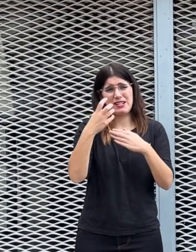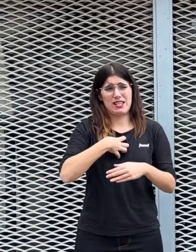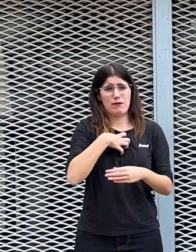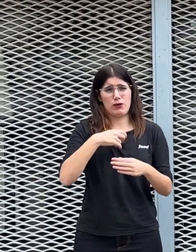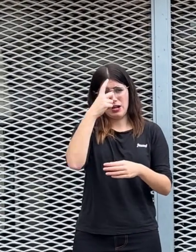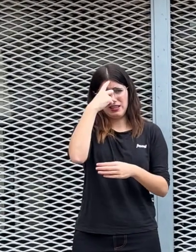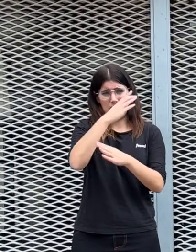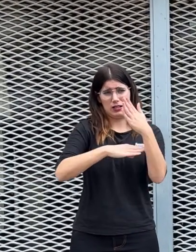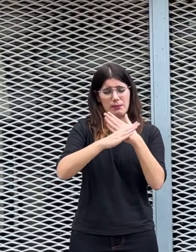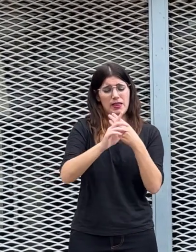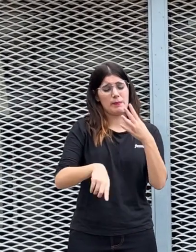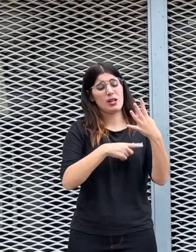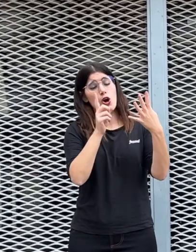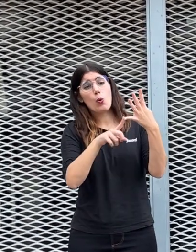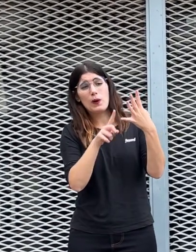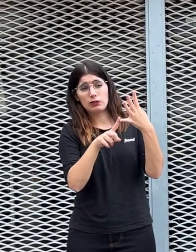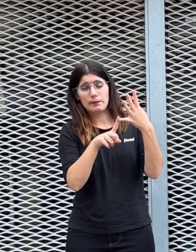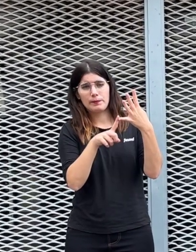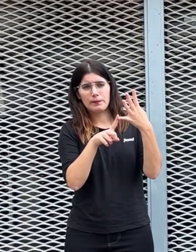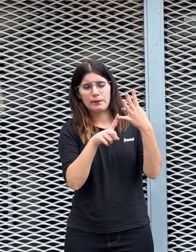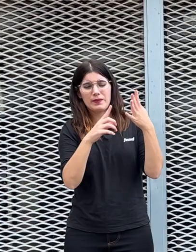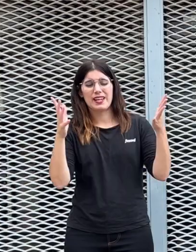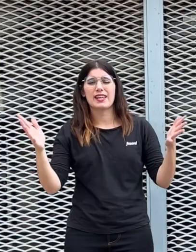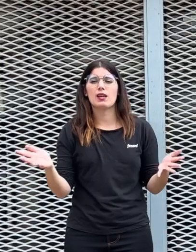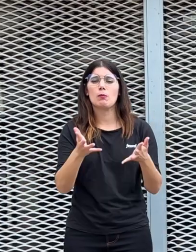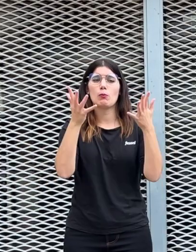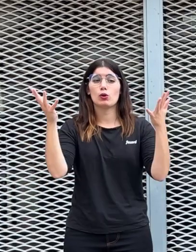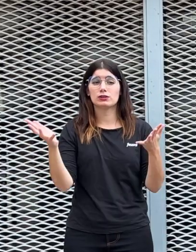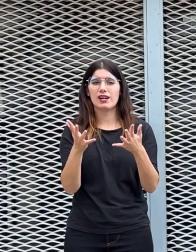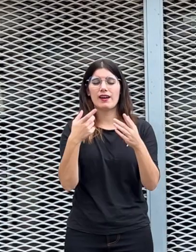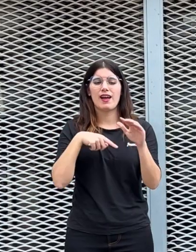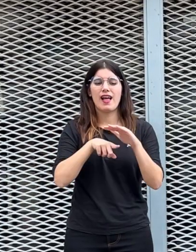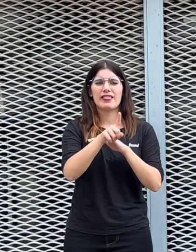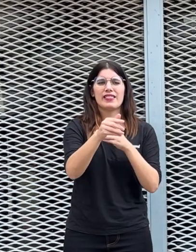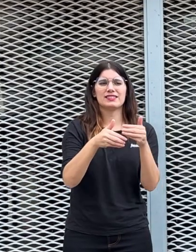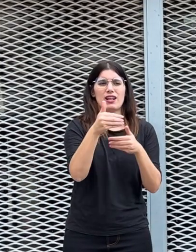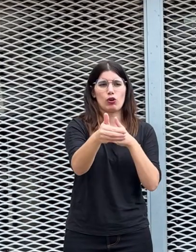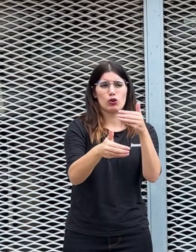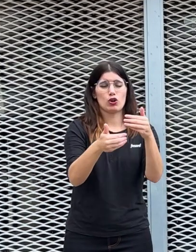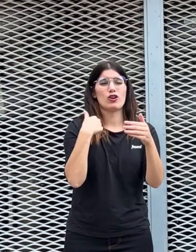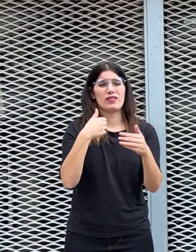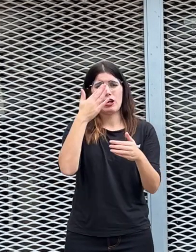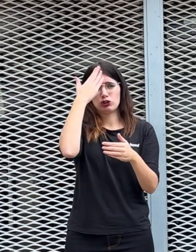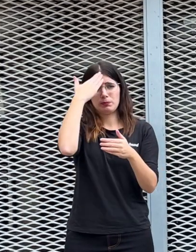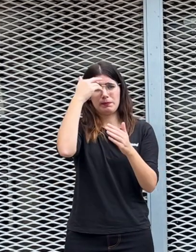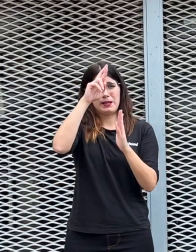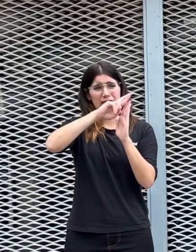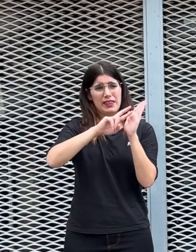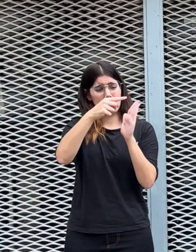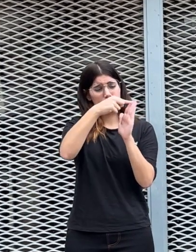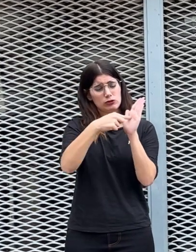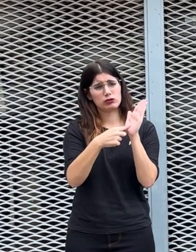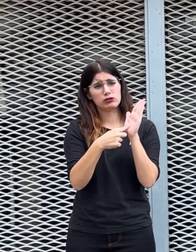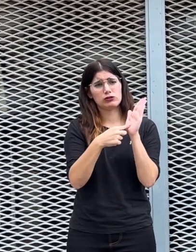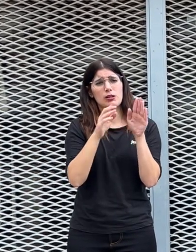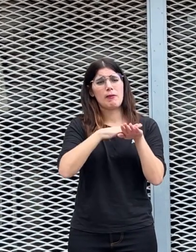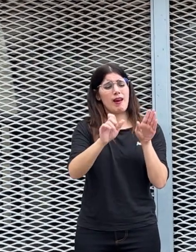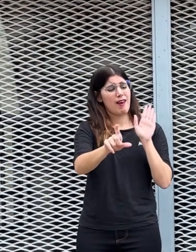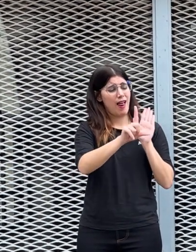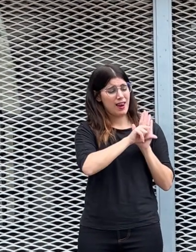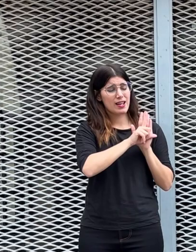intelectual. 4. Impulsar el desarrollo de los principios que se defienden en la